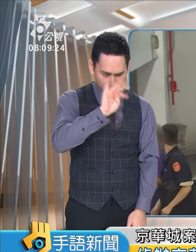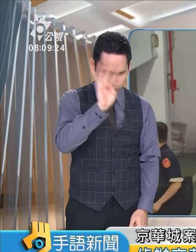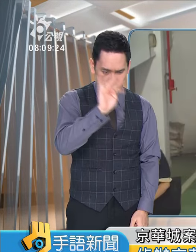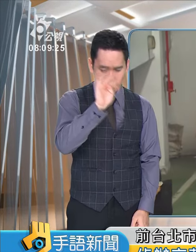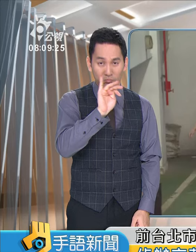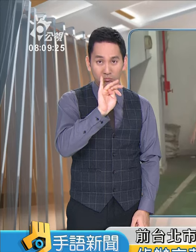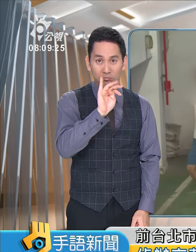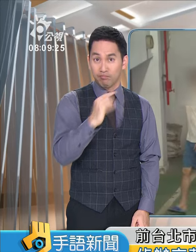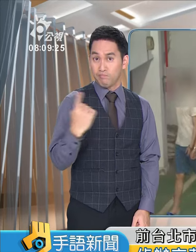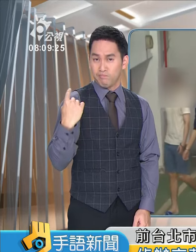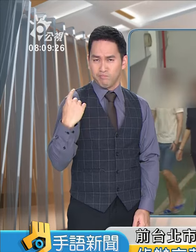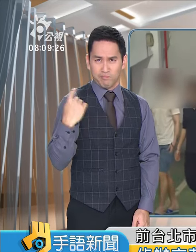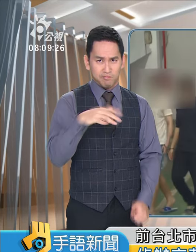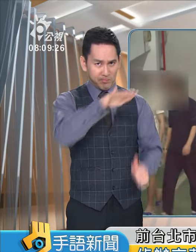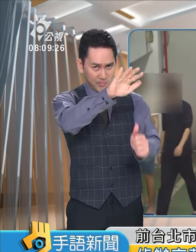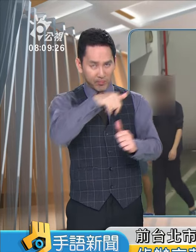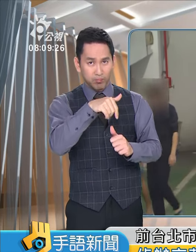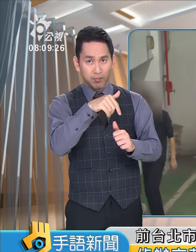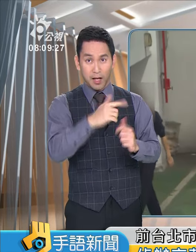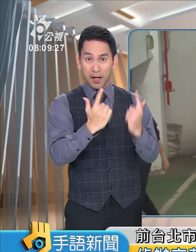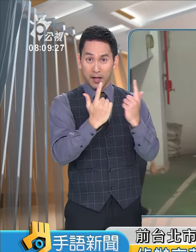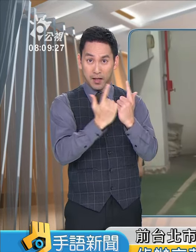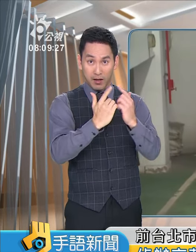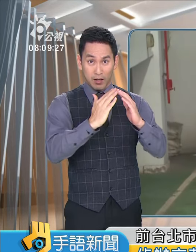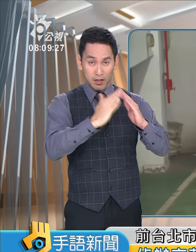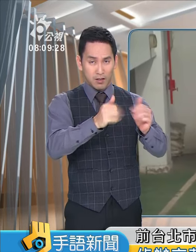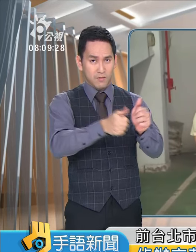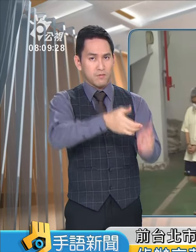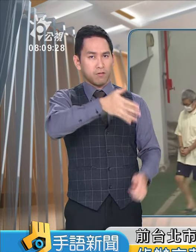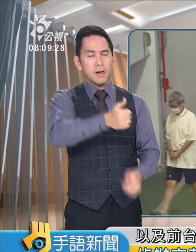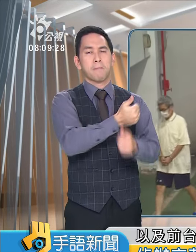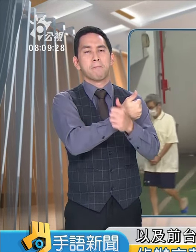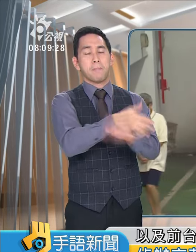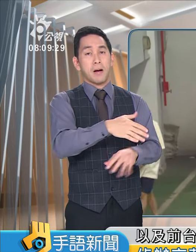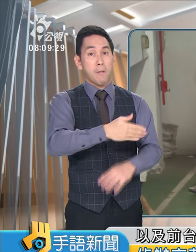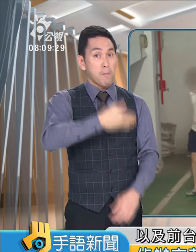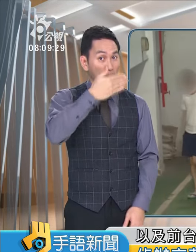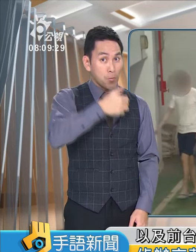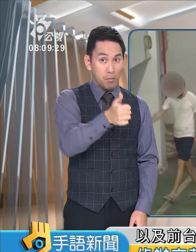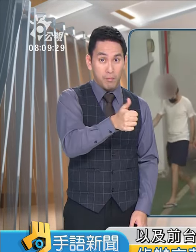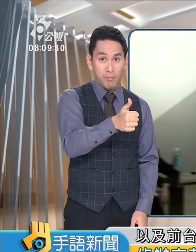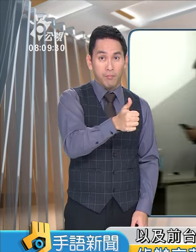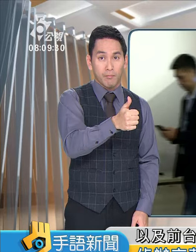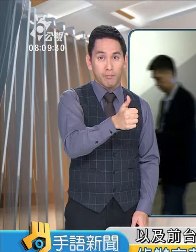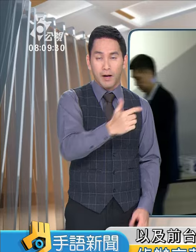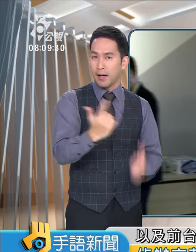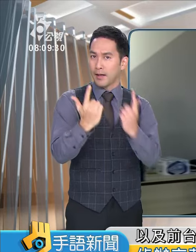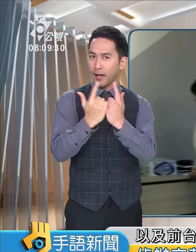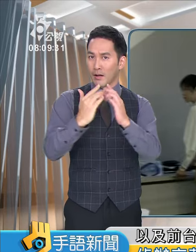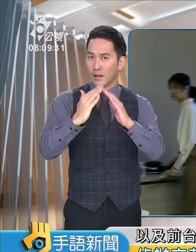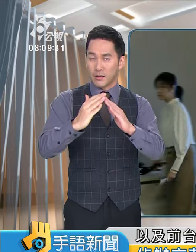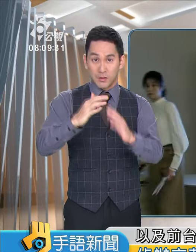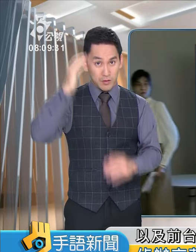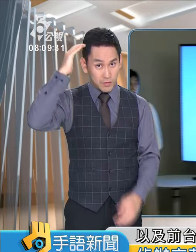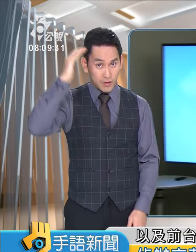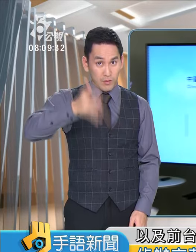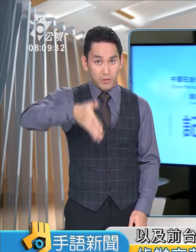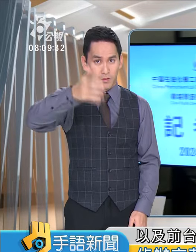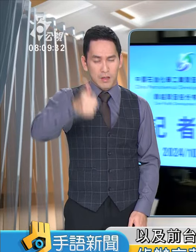前台北市副市长彭振声以及前台北市长柯文哲、办公室